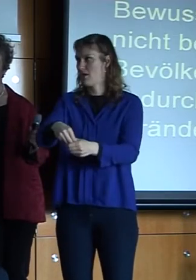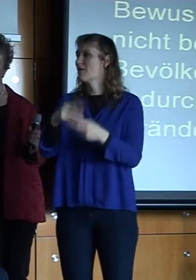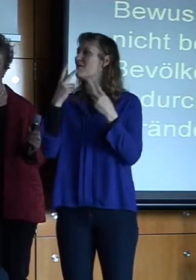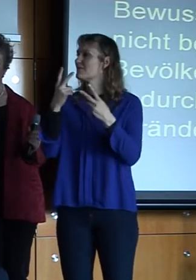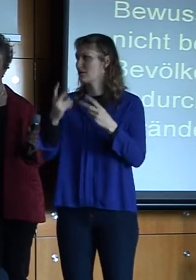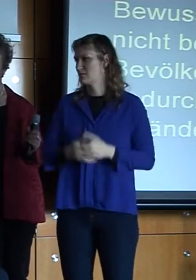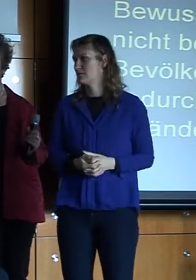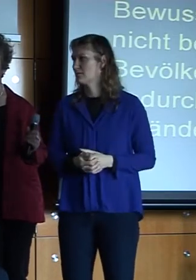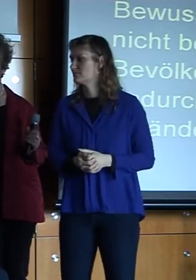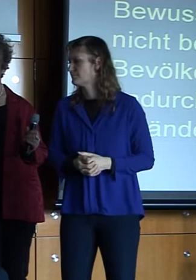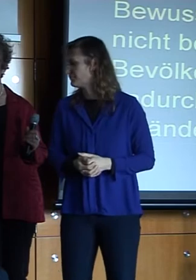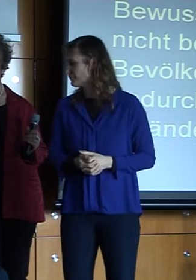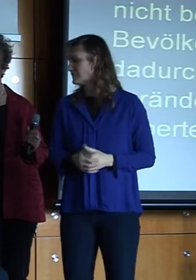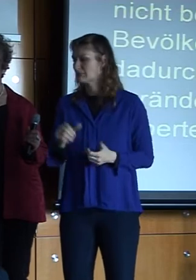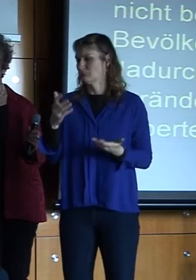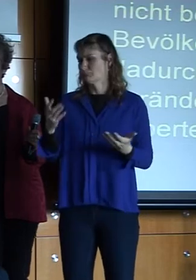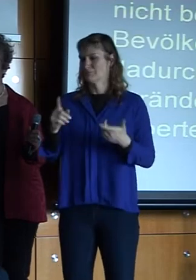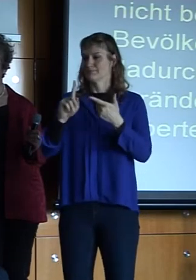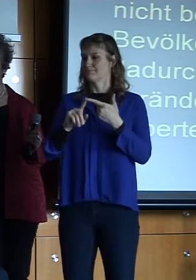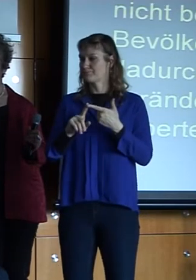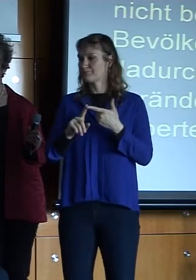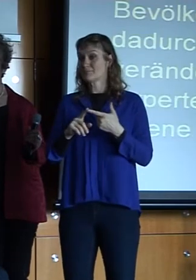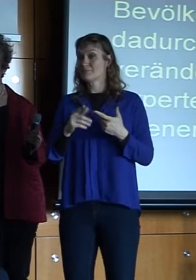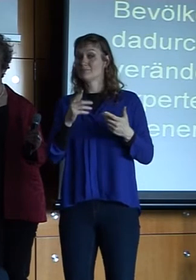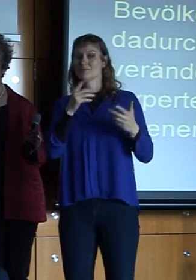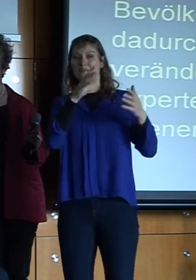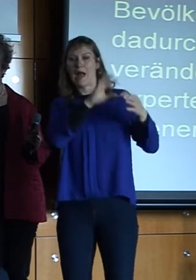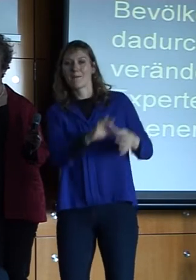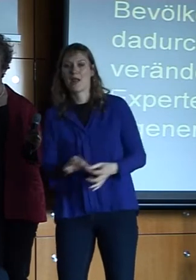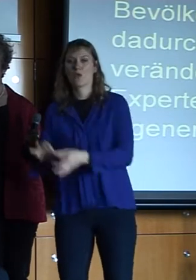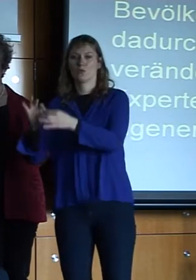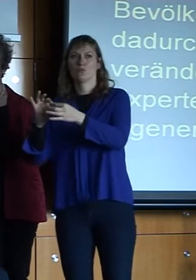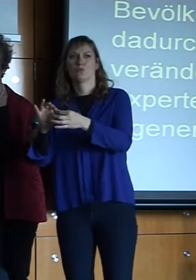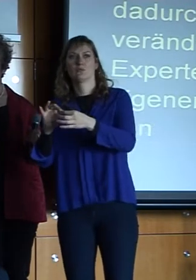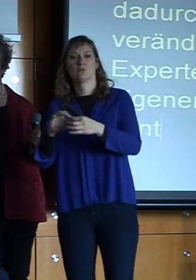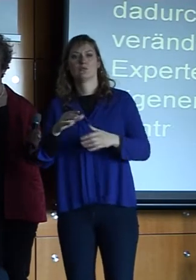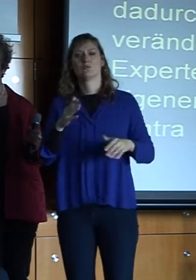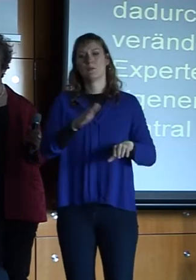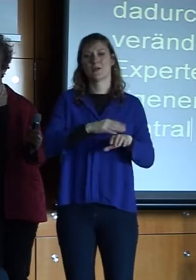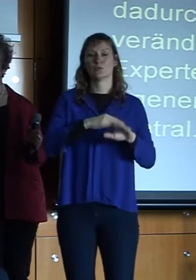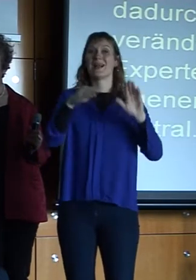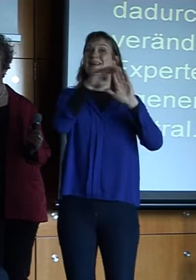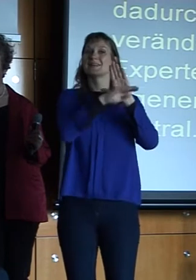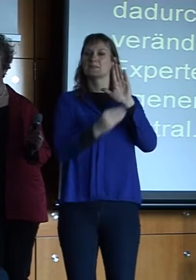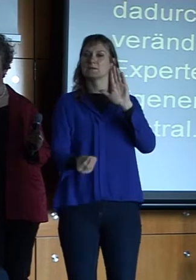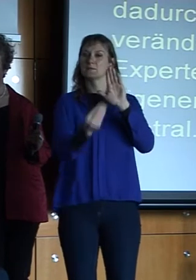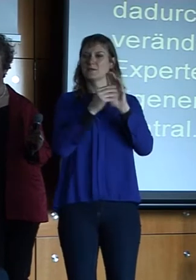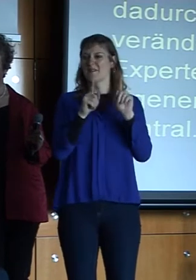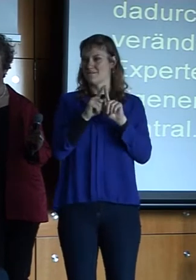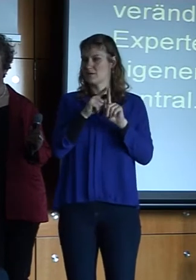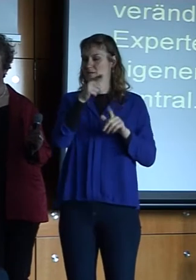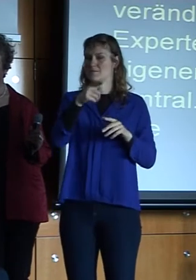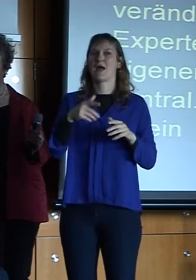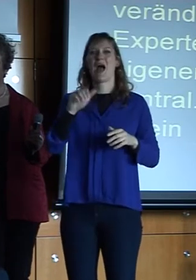zentrale Satz und die zentrale Geschichte. Davon abgeleitet ist, wenn man so ein Gesetz hat wie das Americans